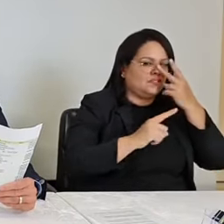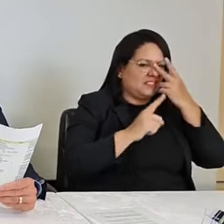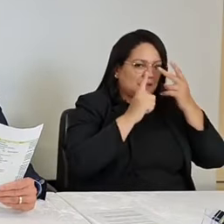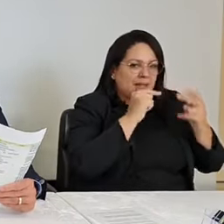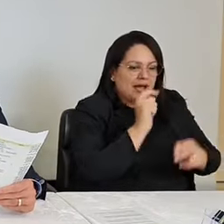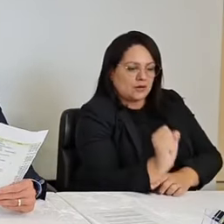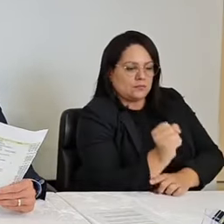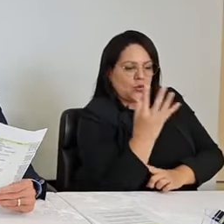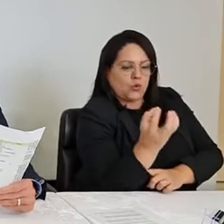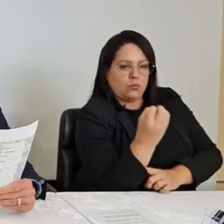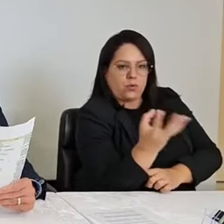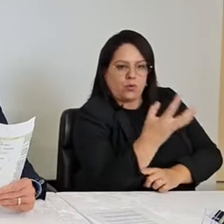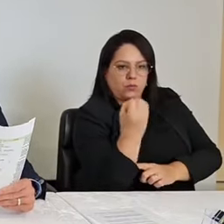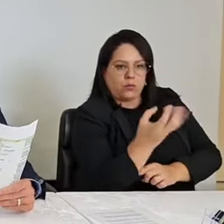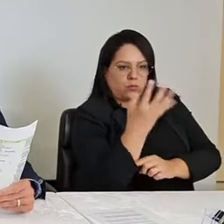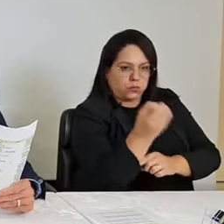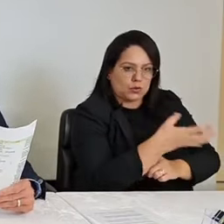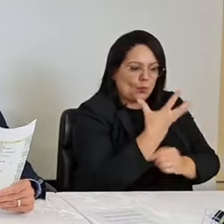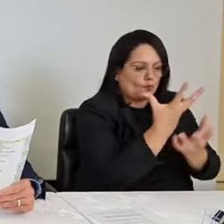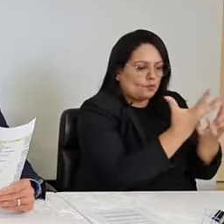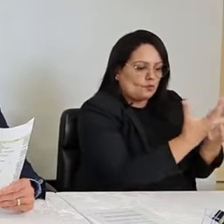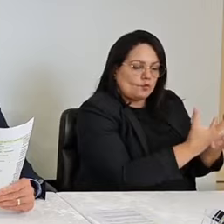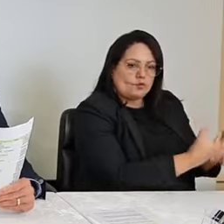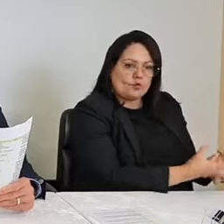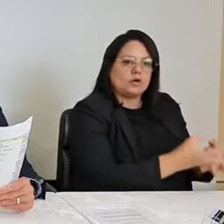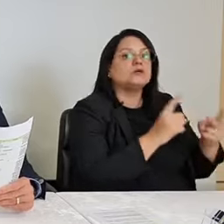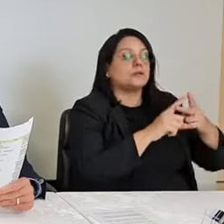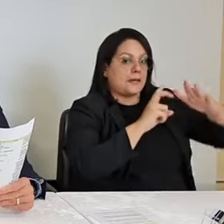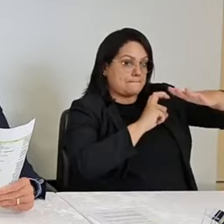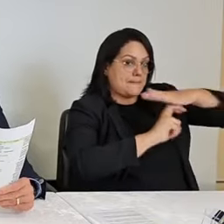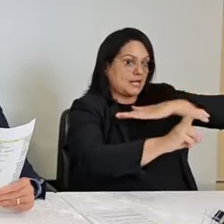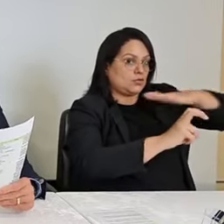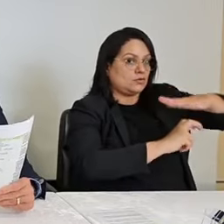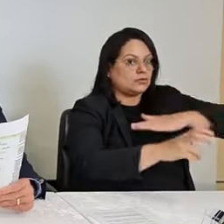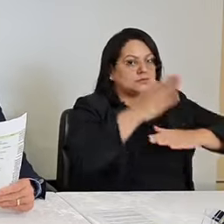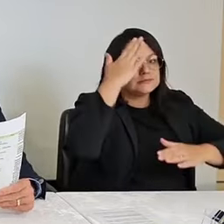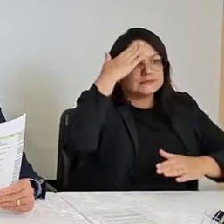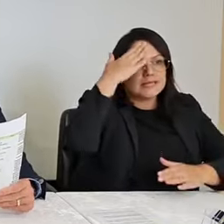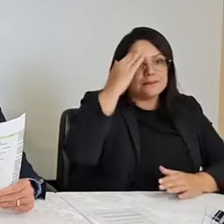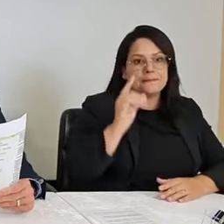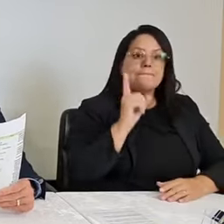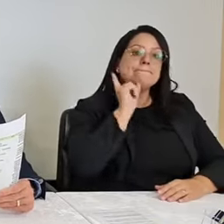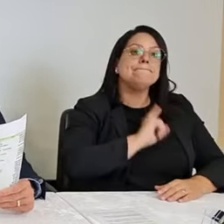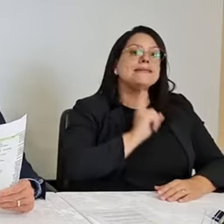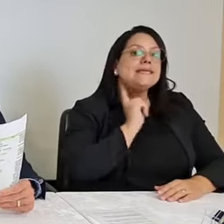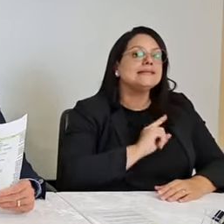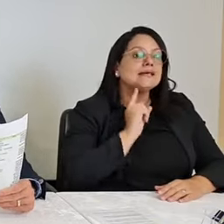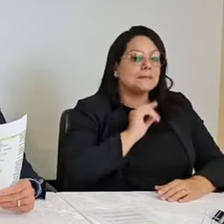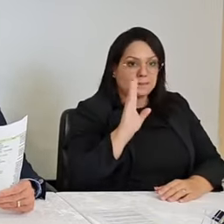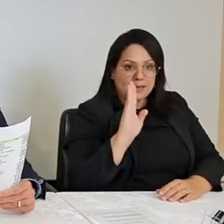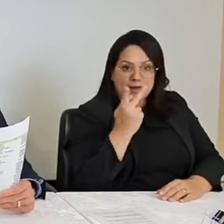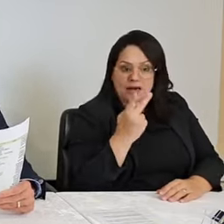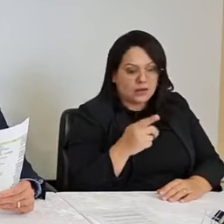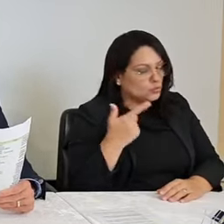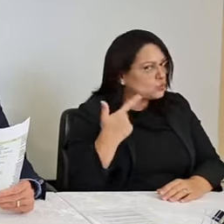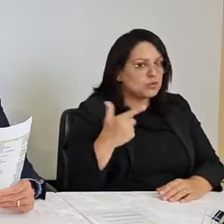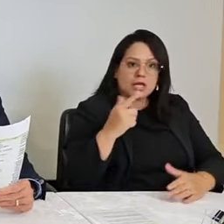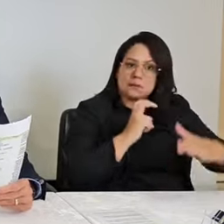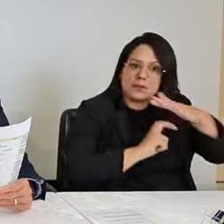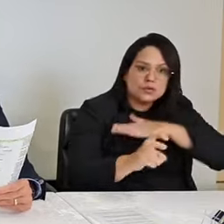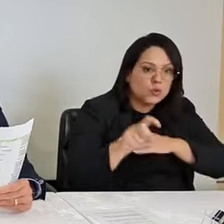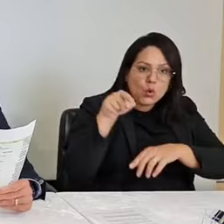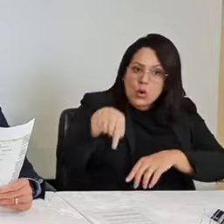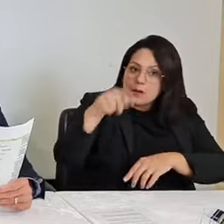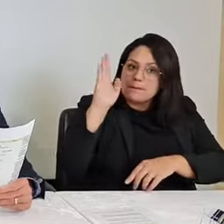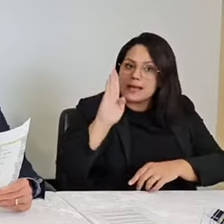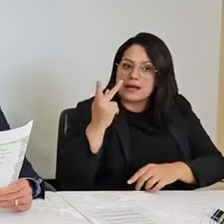irrigação e drenagem, metrô. A gente lembra aqui que Minas Gerais, BH, tem um problema de falta de metrô lá, mas foi feito